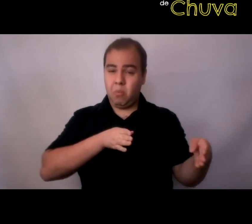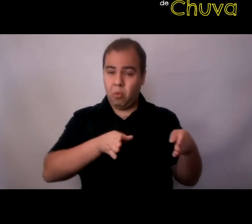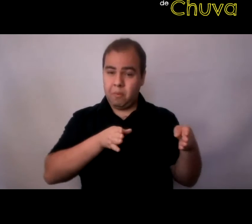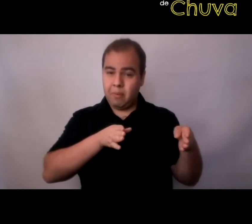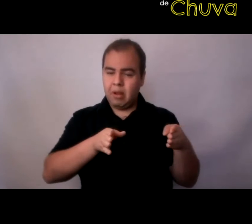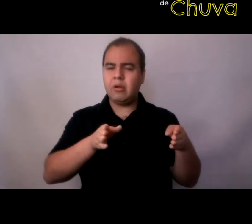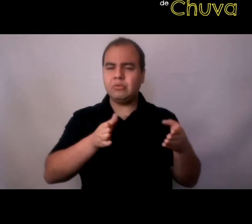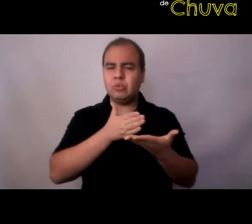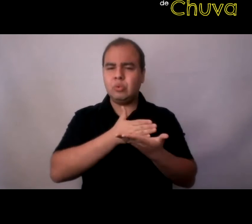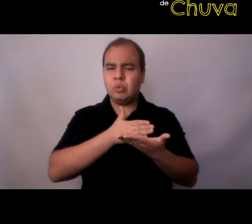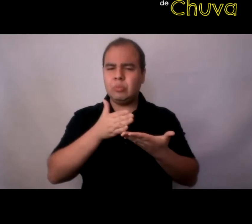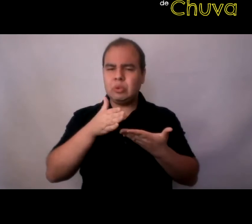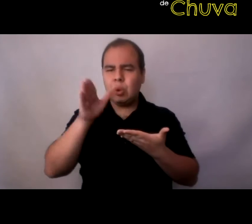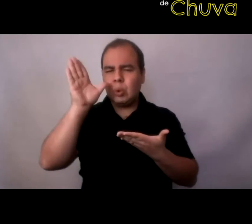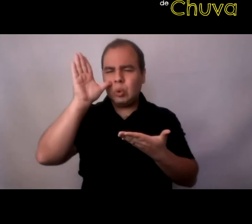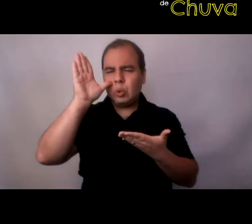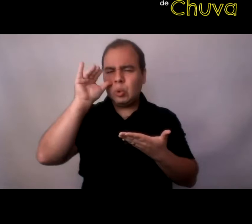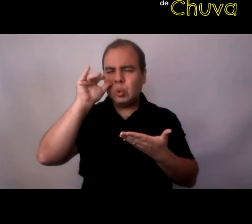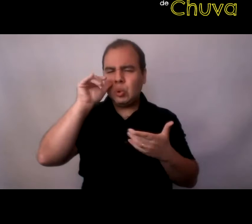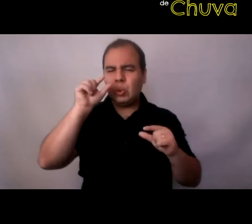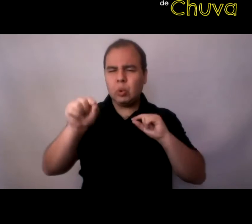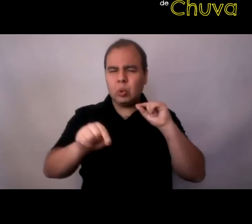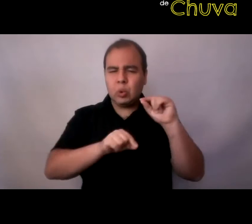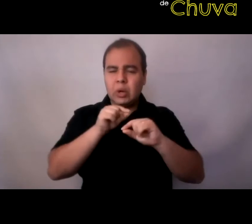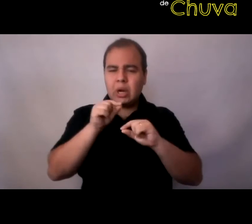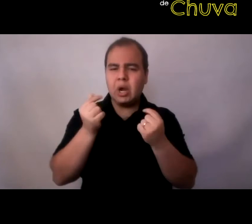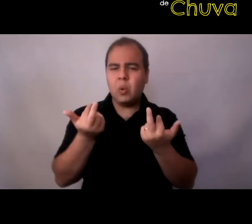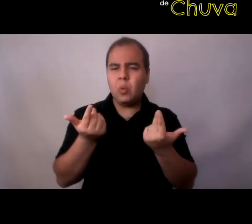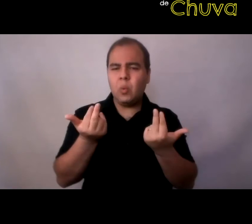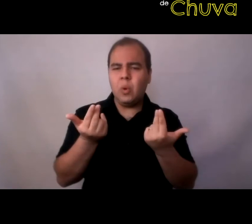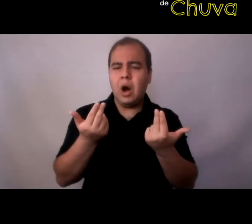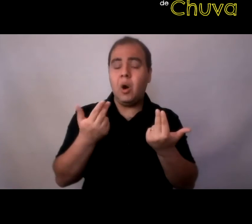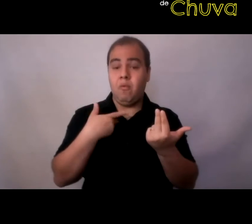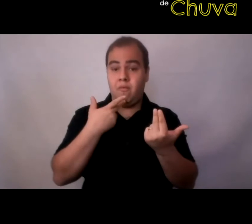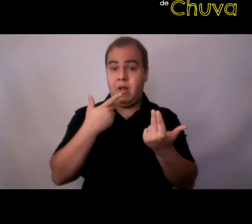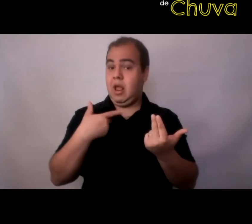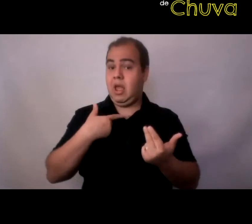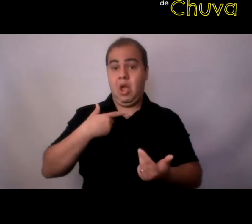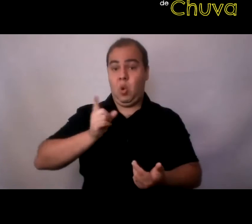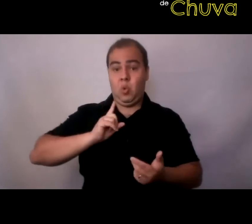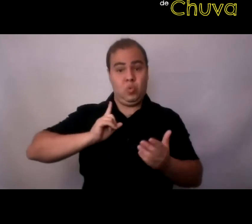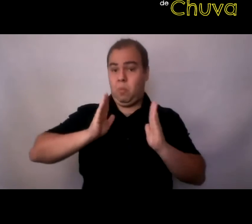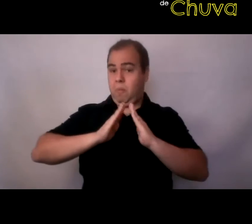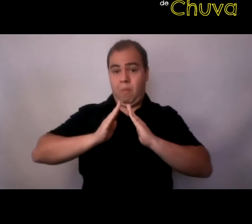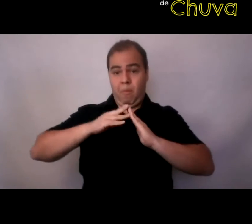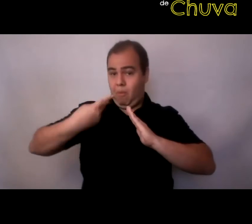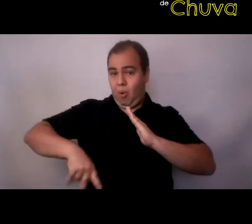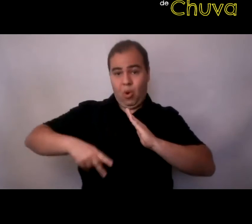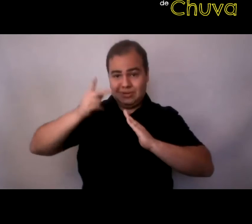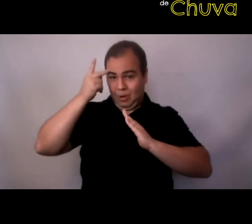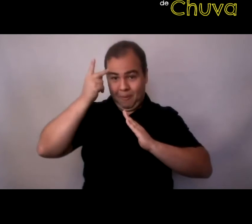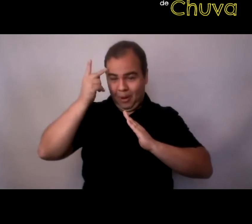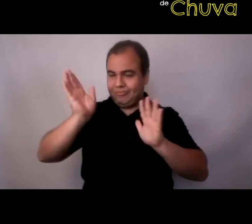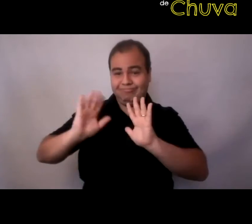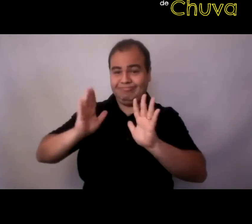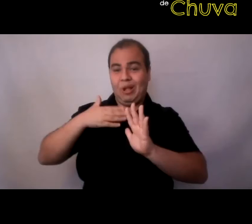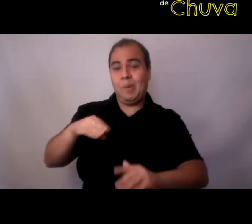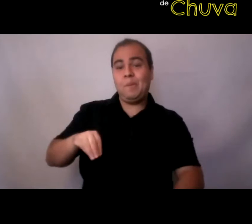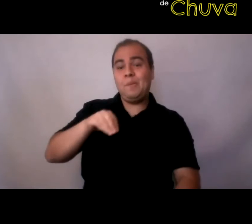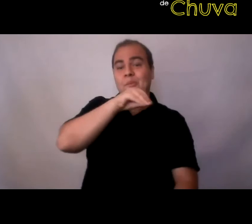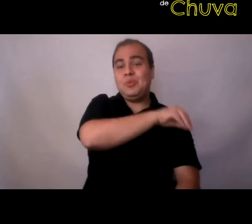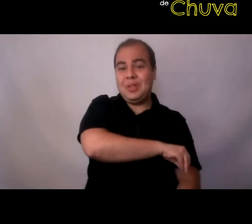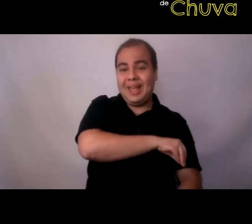começou a ficar curioso, assim, porque como eu disse, eu não moro mais em São Paulo, né, eu moro no interior, e nesse